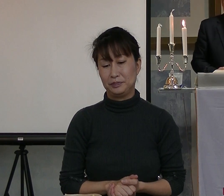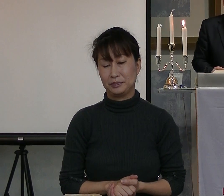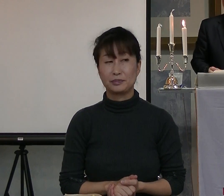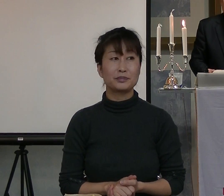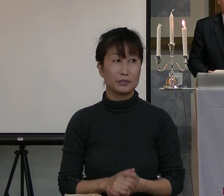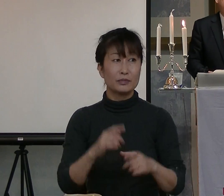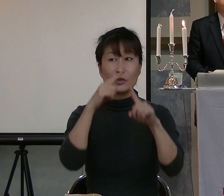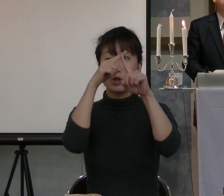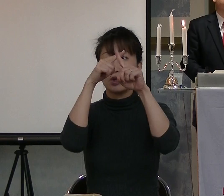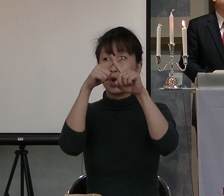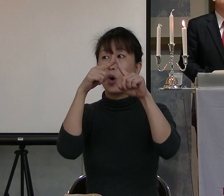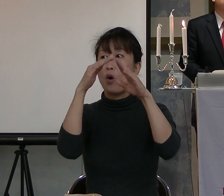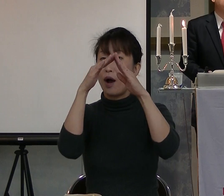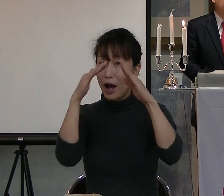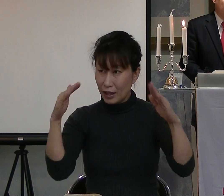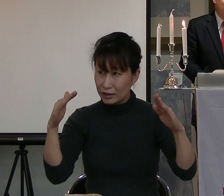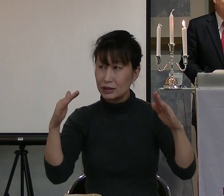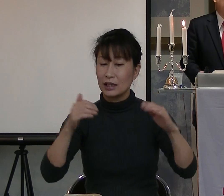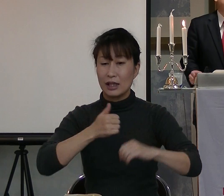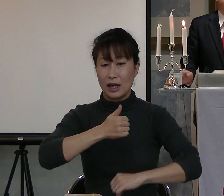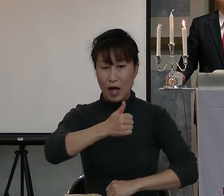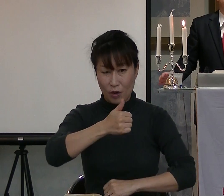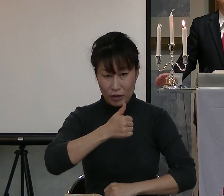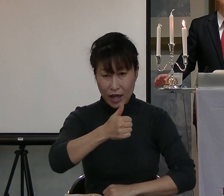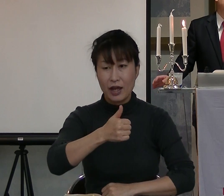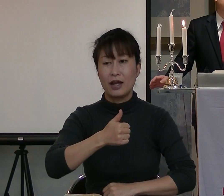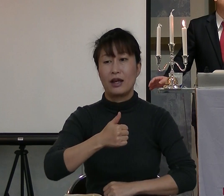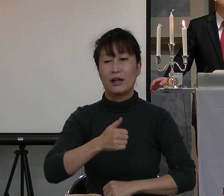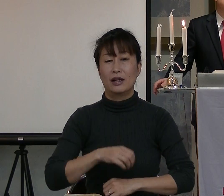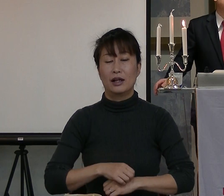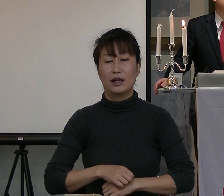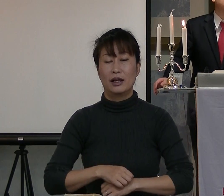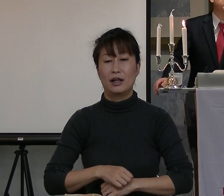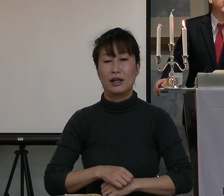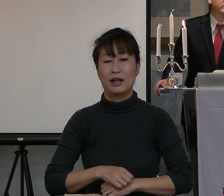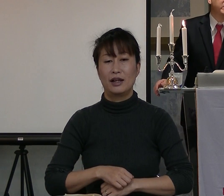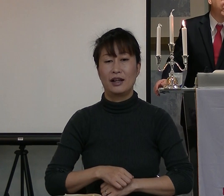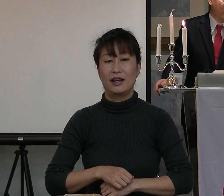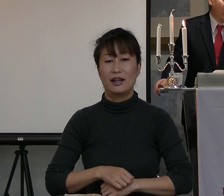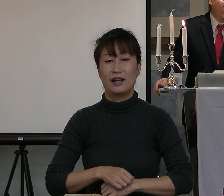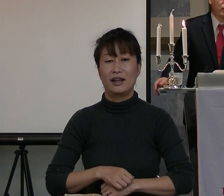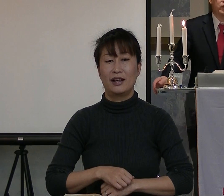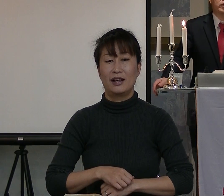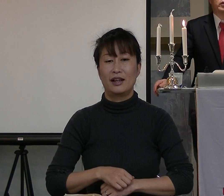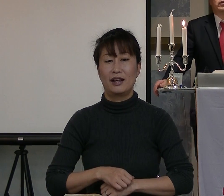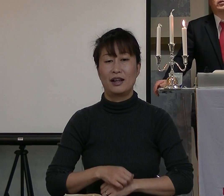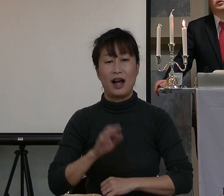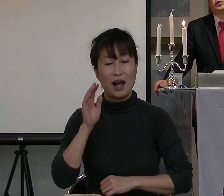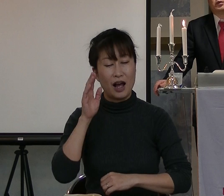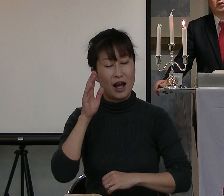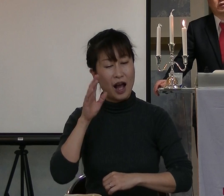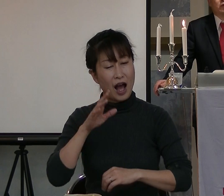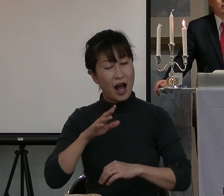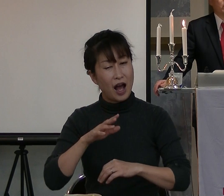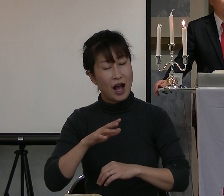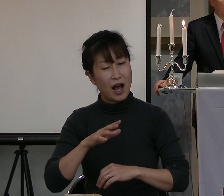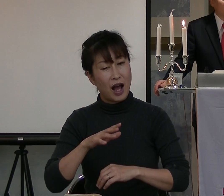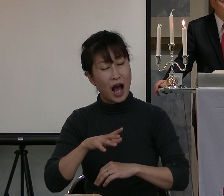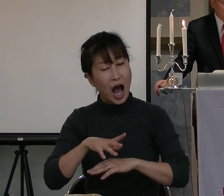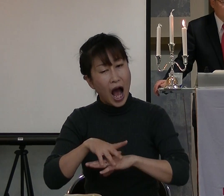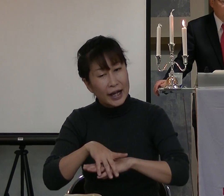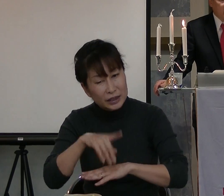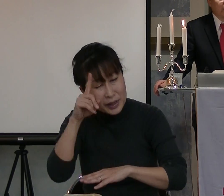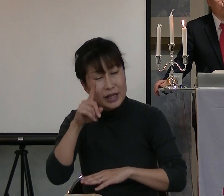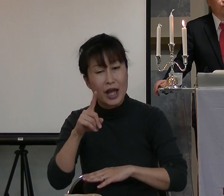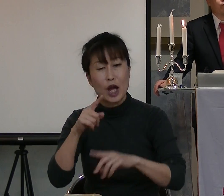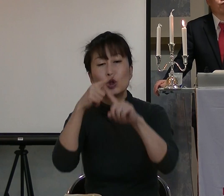教会に通い初めてクリスマス意味を分かった